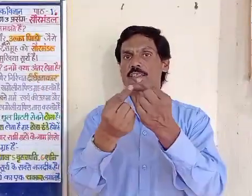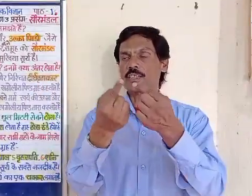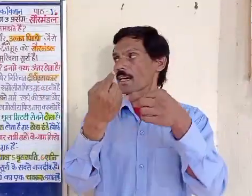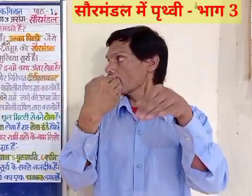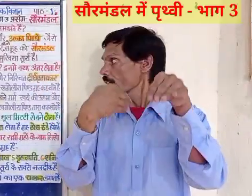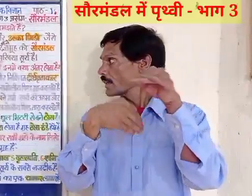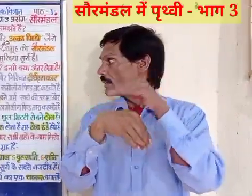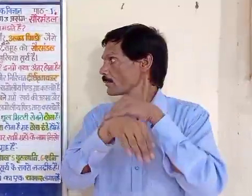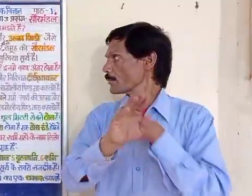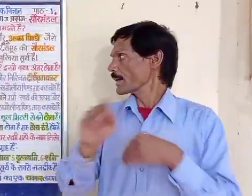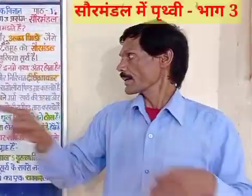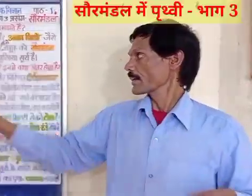कक्षा में